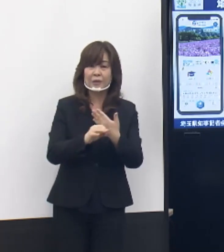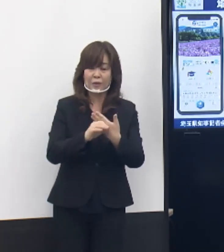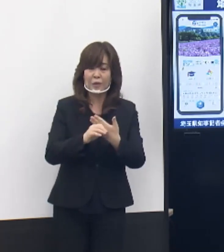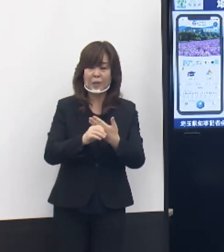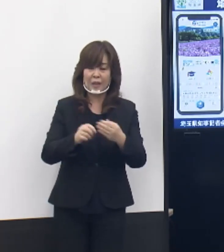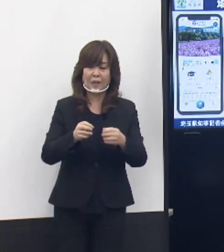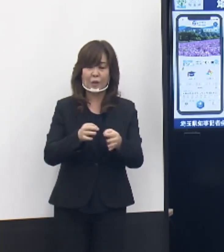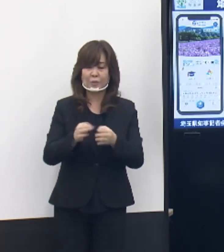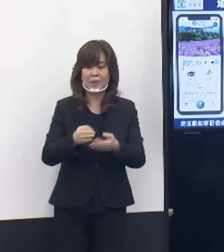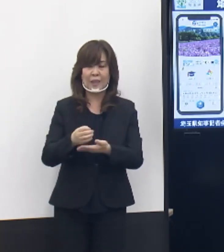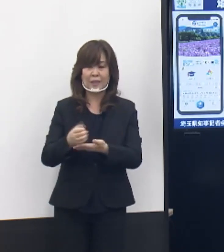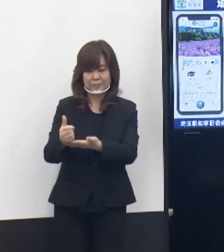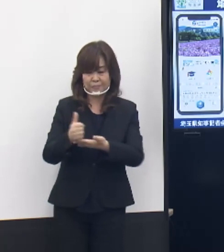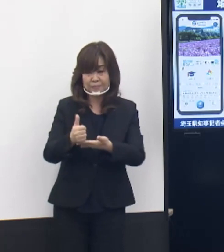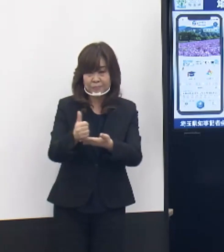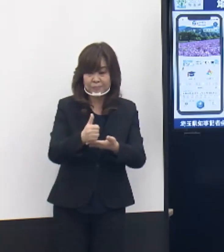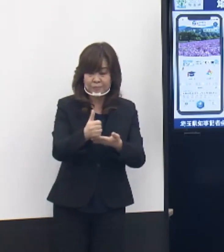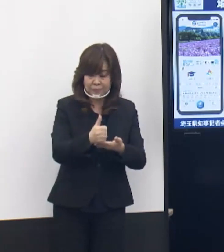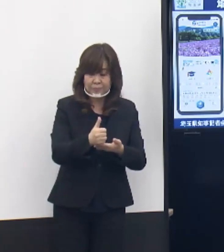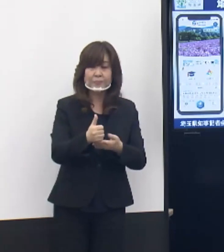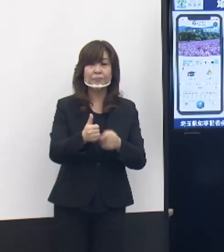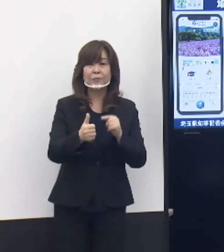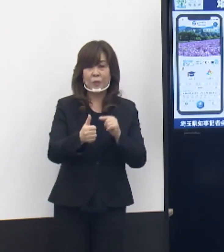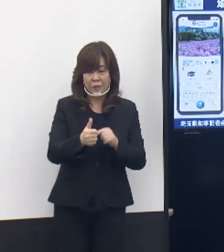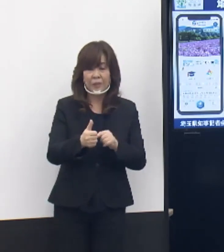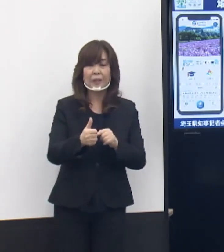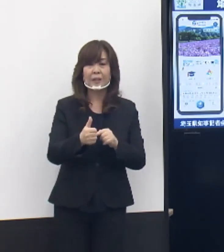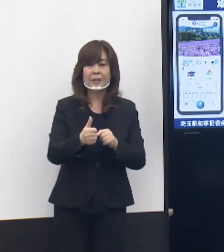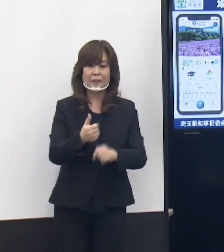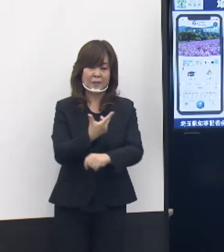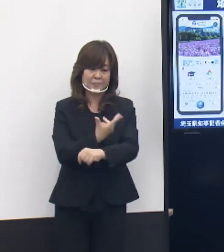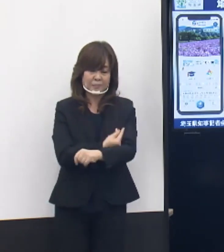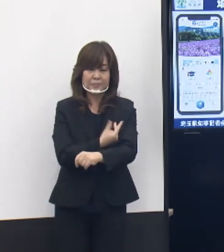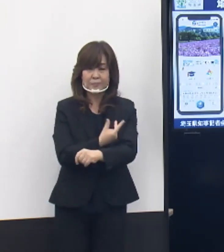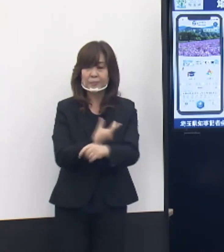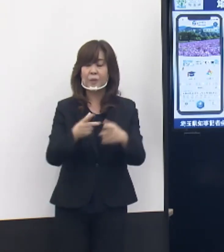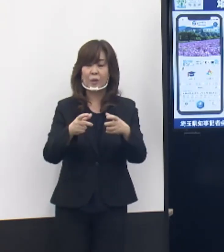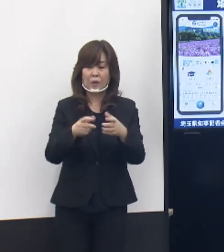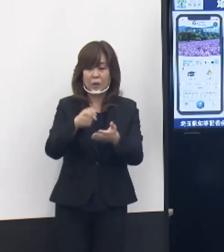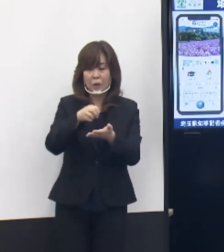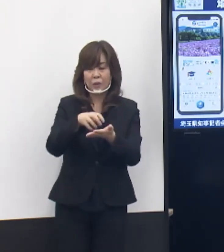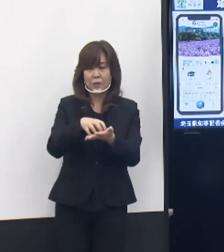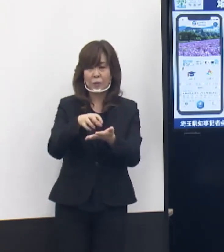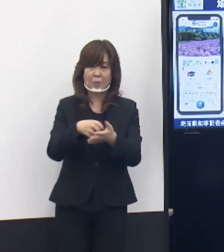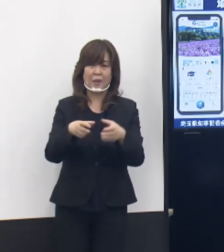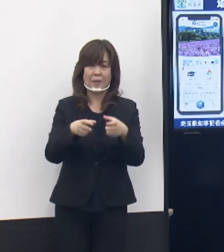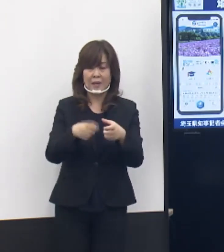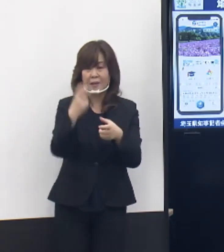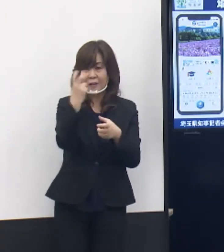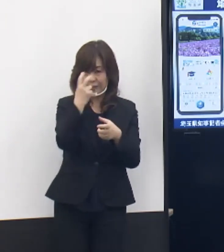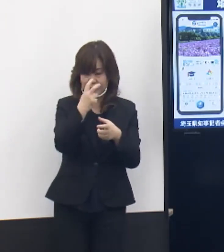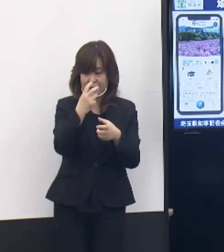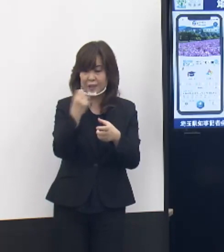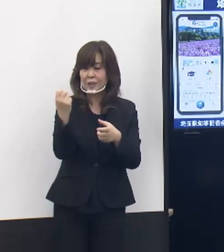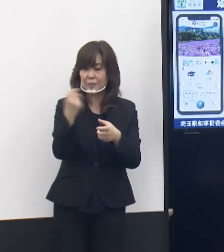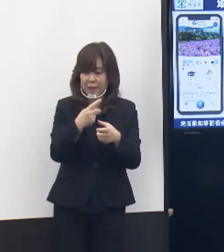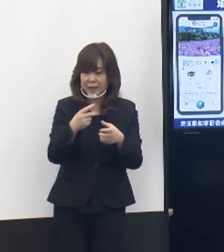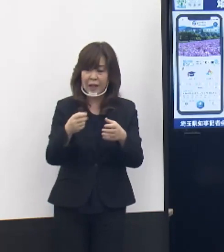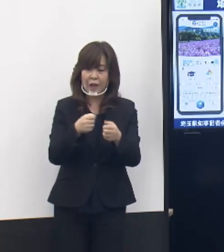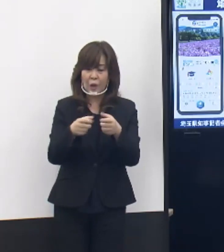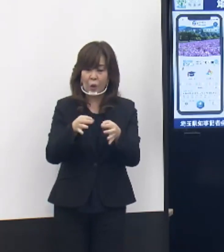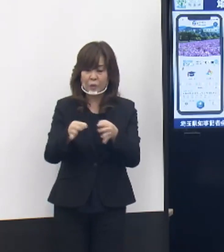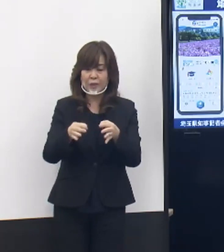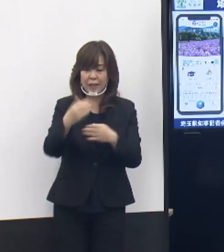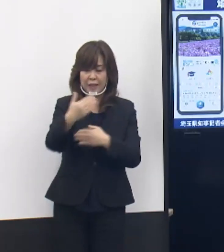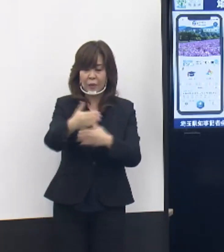の接種確認証、先ほどの証明も含めての確認や、店内のエリア分けについては順調に対応